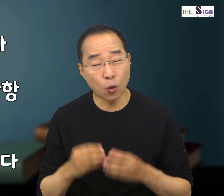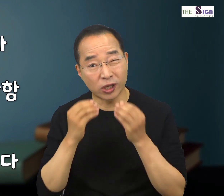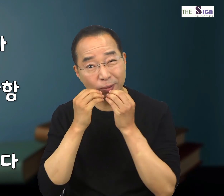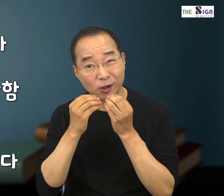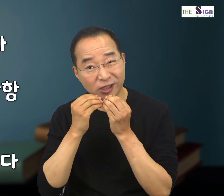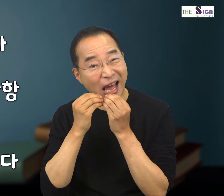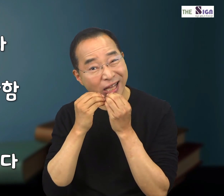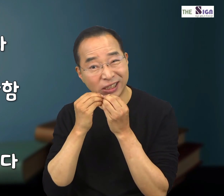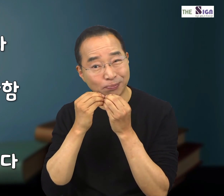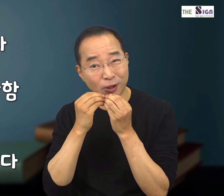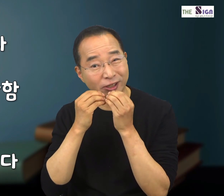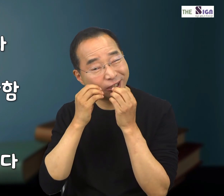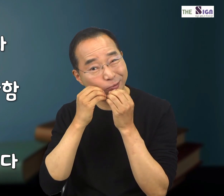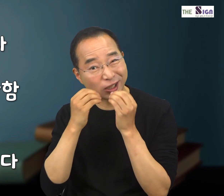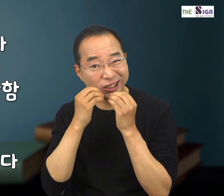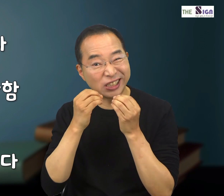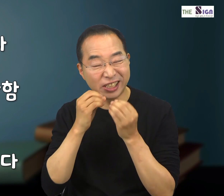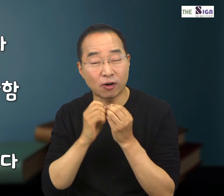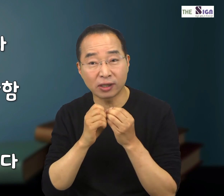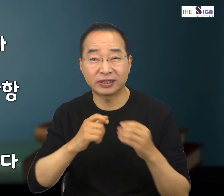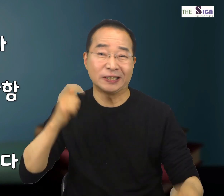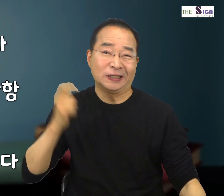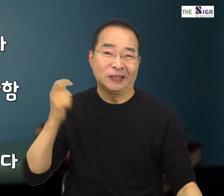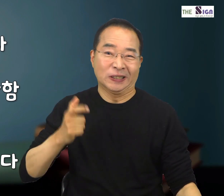고기를 먹는데 안 씹혀. 이게 막 질겨. 그때